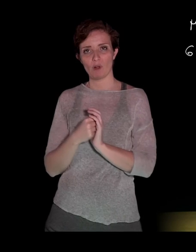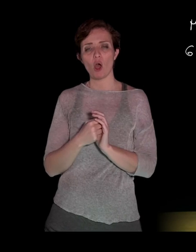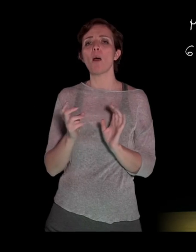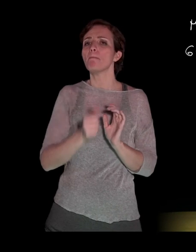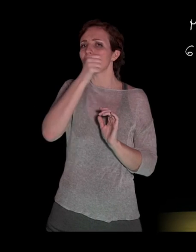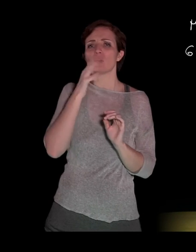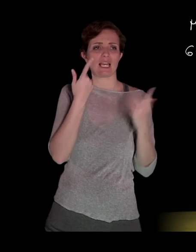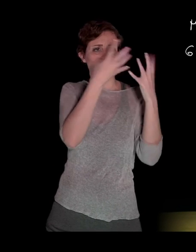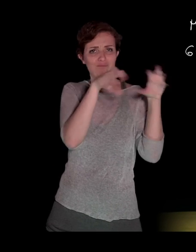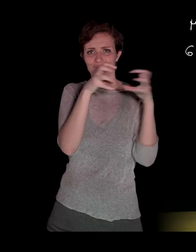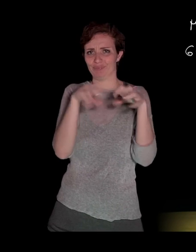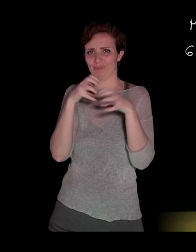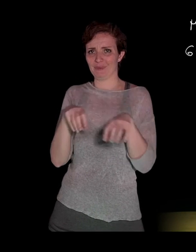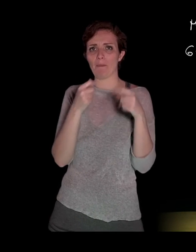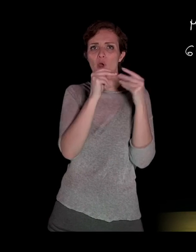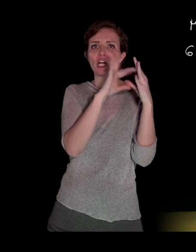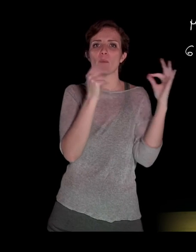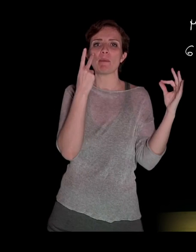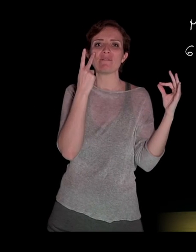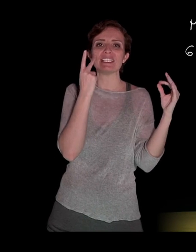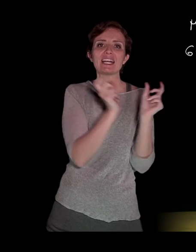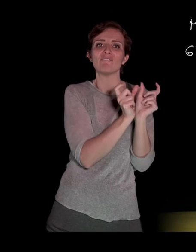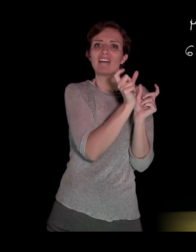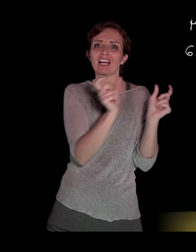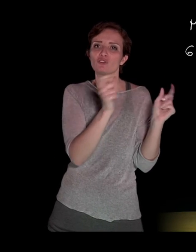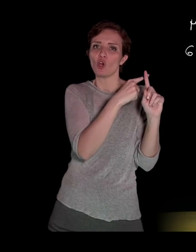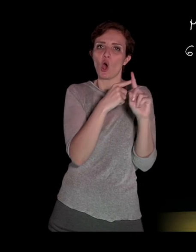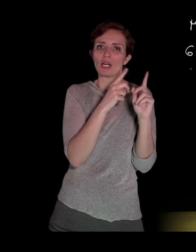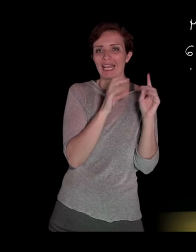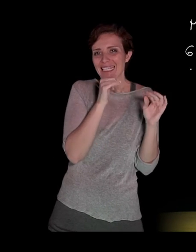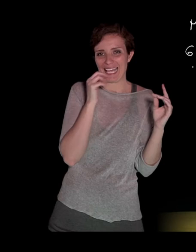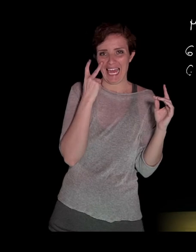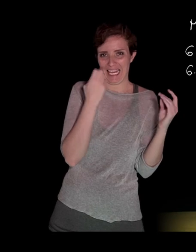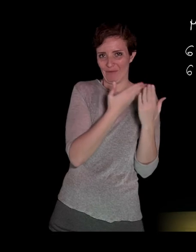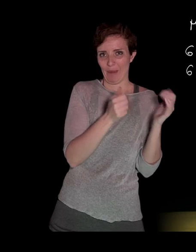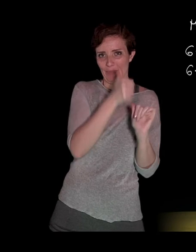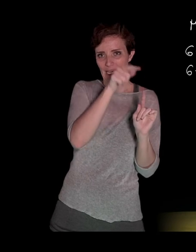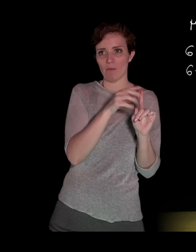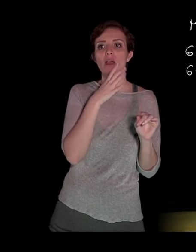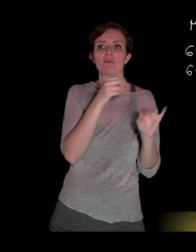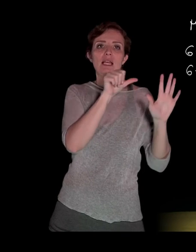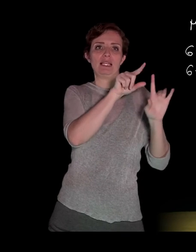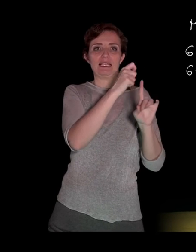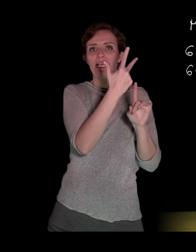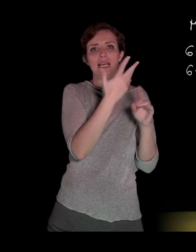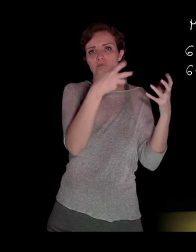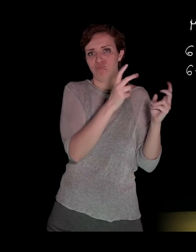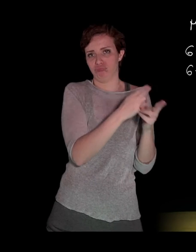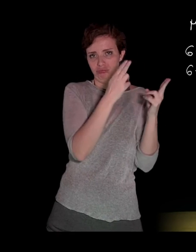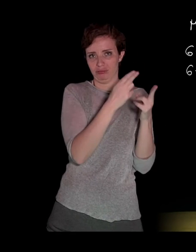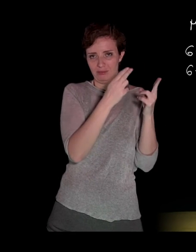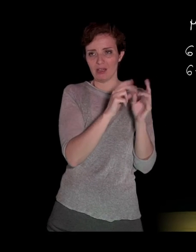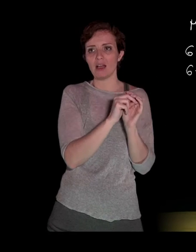quella di scomporre evidentemente i polinomi per individuare i fattori che devono essere eventualmente individuati e quindi 6x ^ ter è irriducibile evidentemente